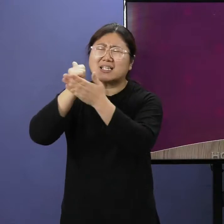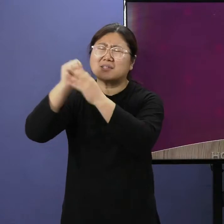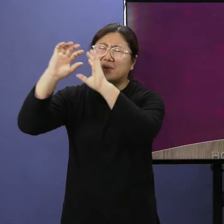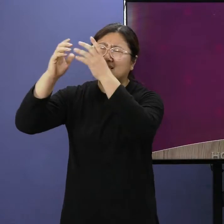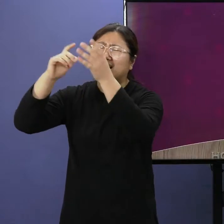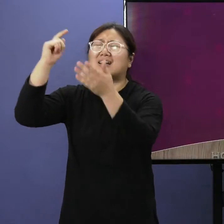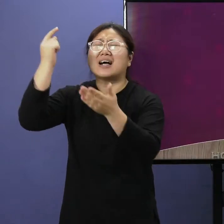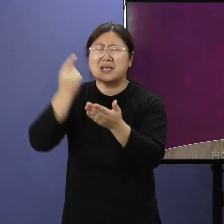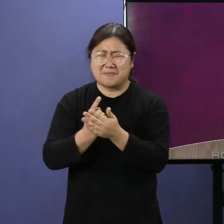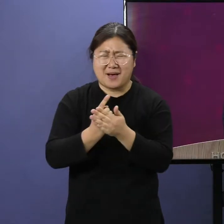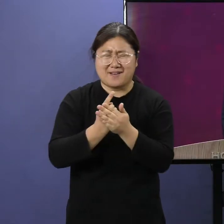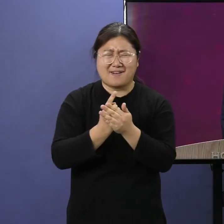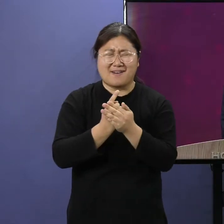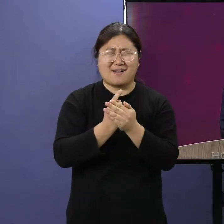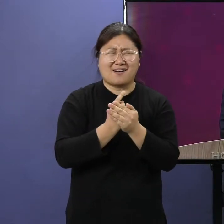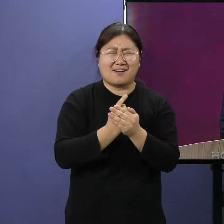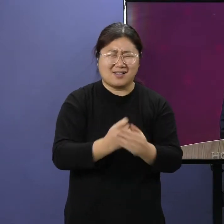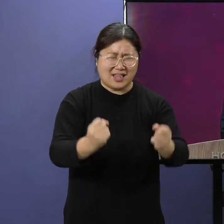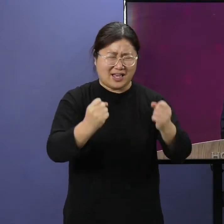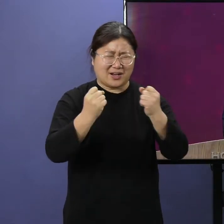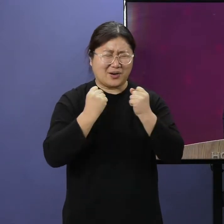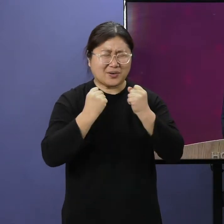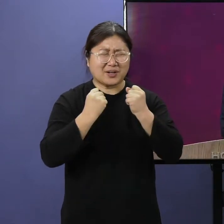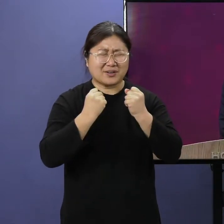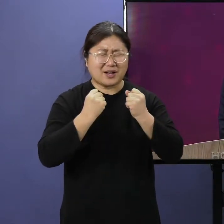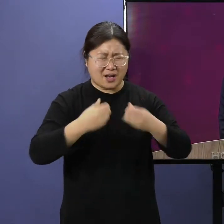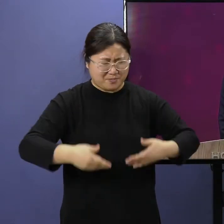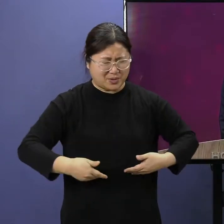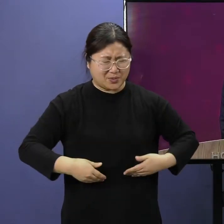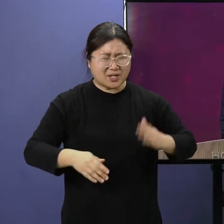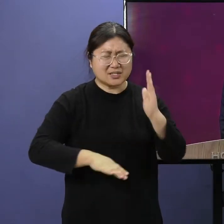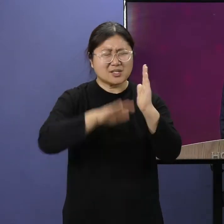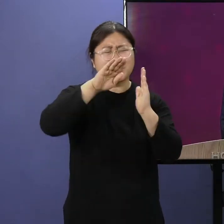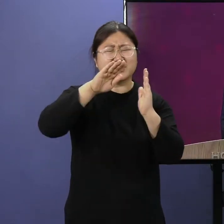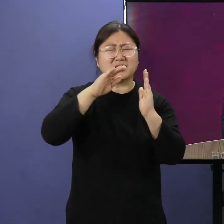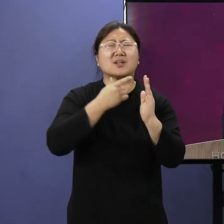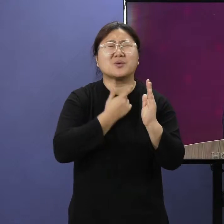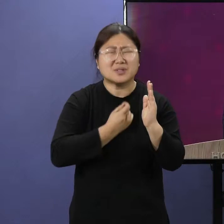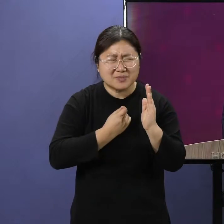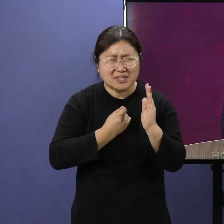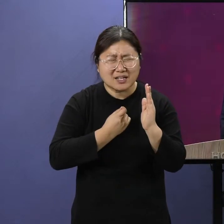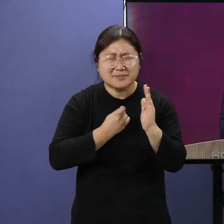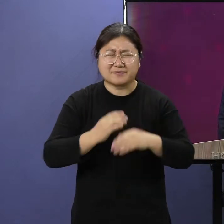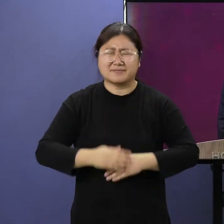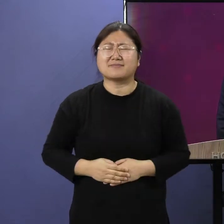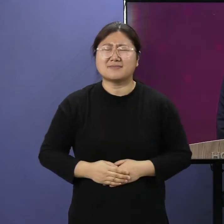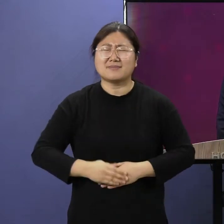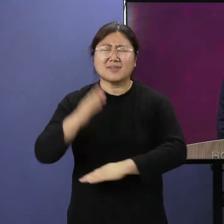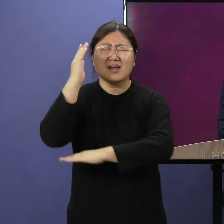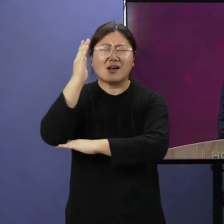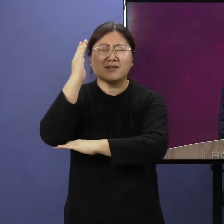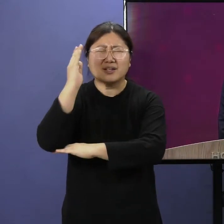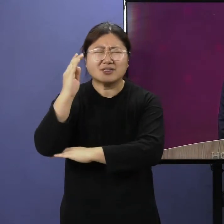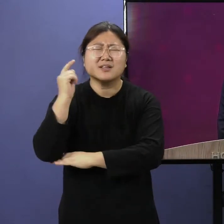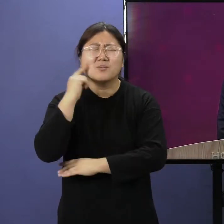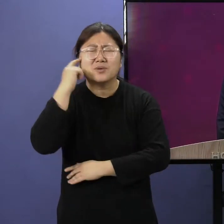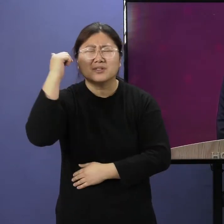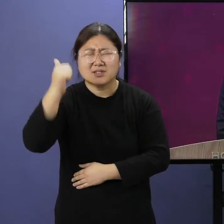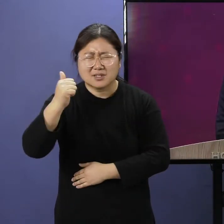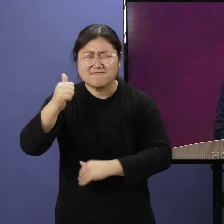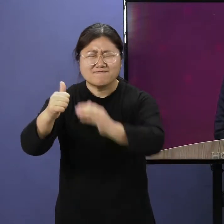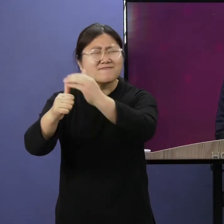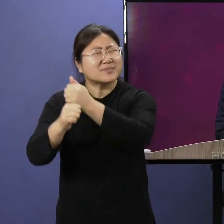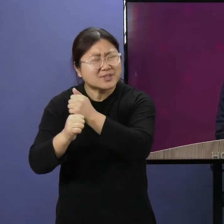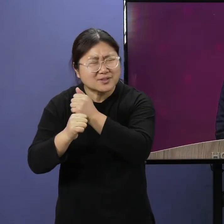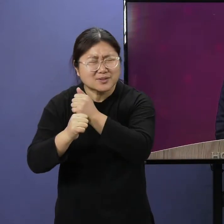피로가 채워지기를 기도합니다. 하나님의 말씀을 대언하는 장성택 목사님 성령의 능력으로 붙들어 주시고 주님의